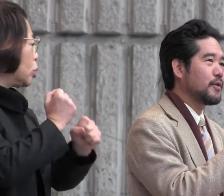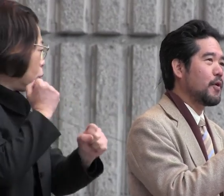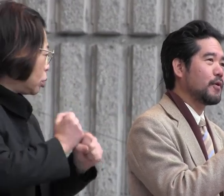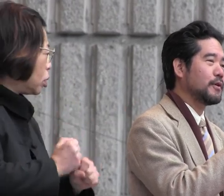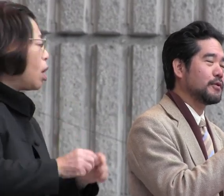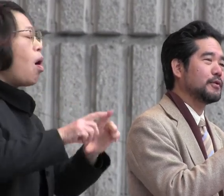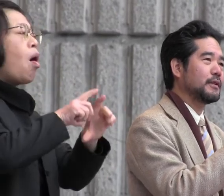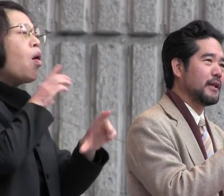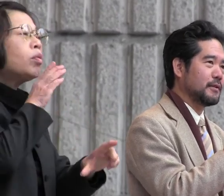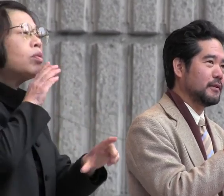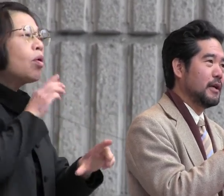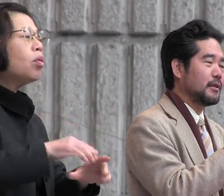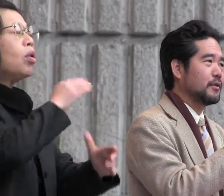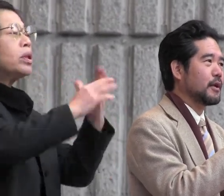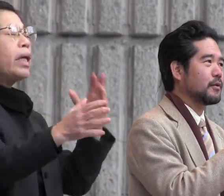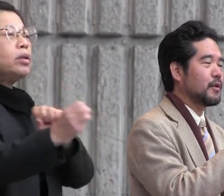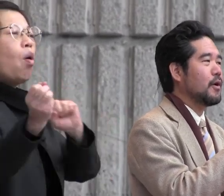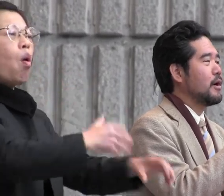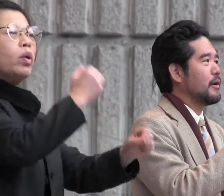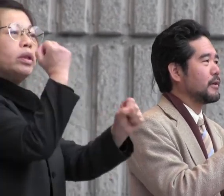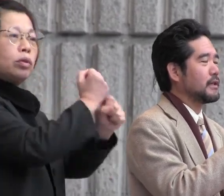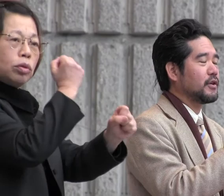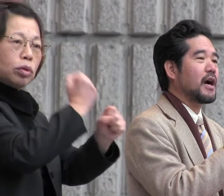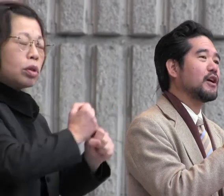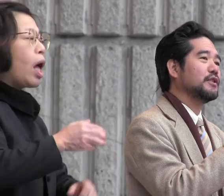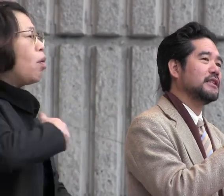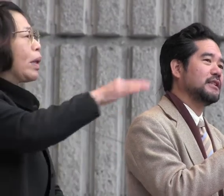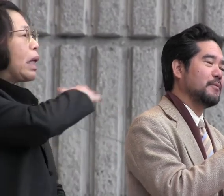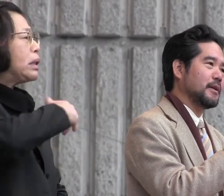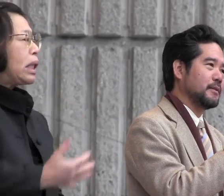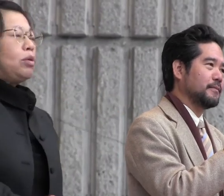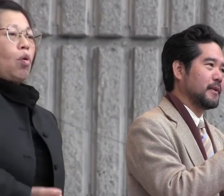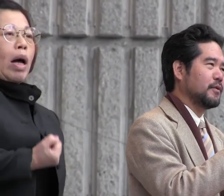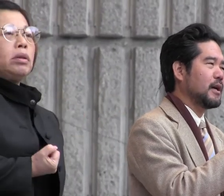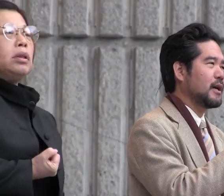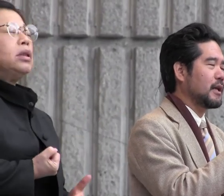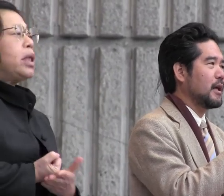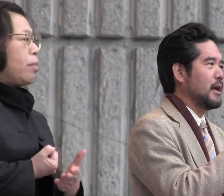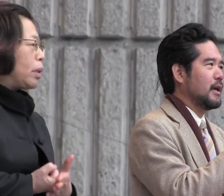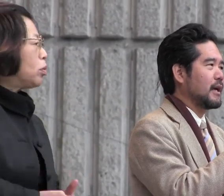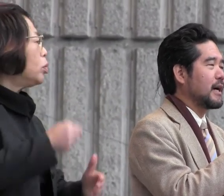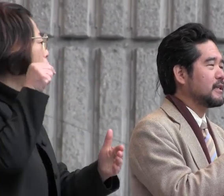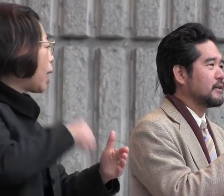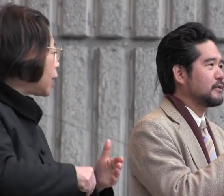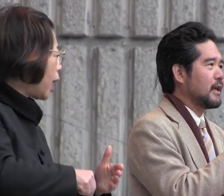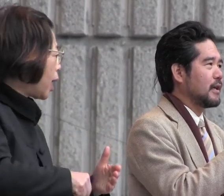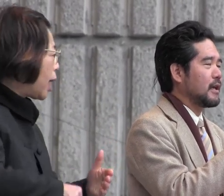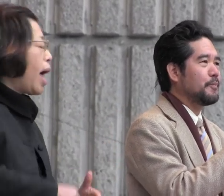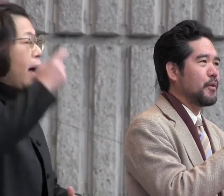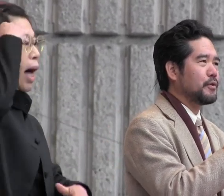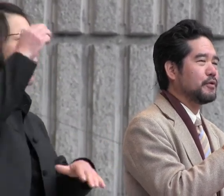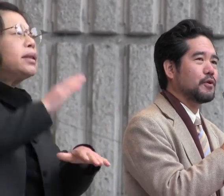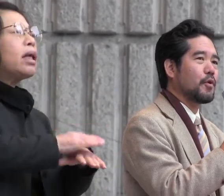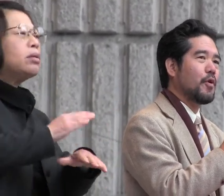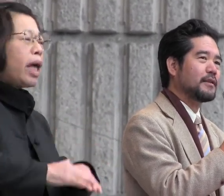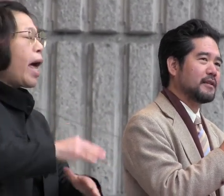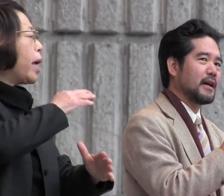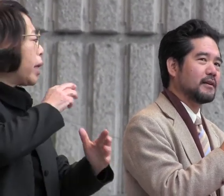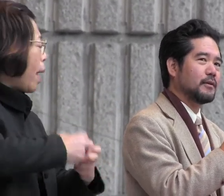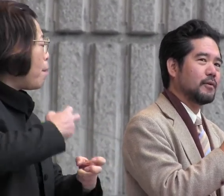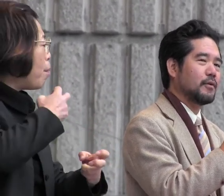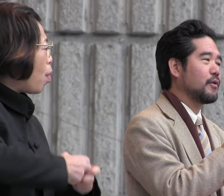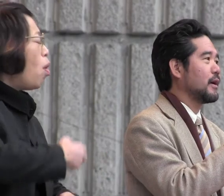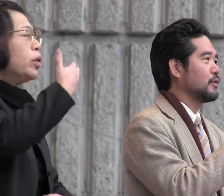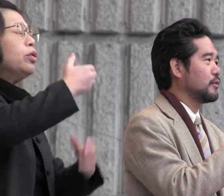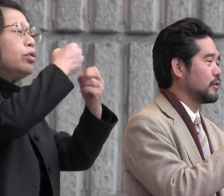当の戦争放棄を作っていく、そういったことを私たちは確信しています。そういう中で解釈で憲法9条を壊す